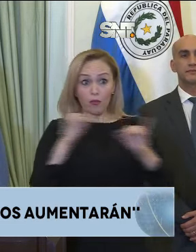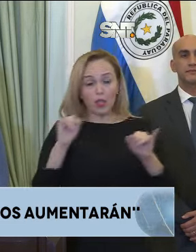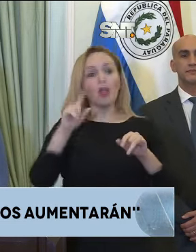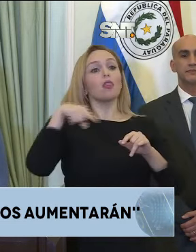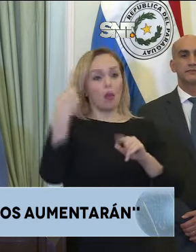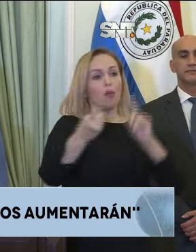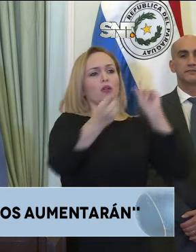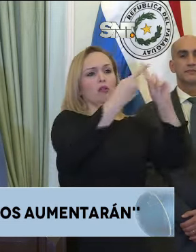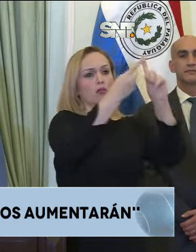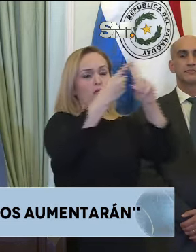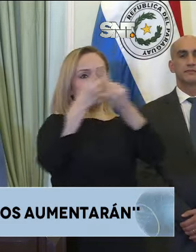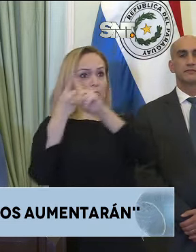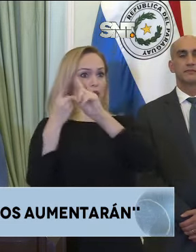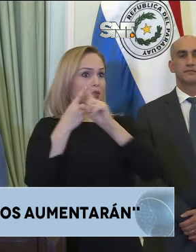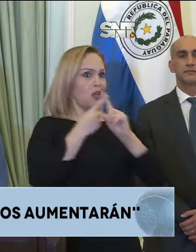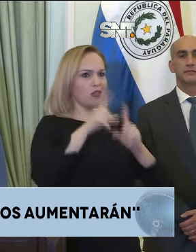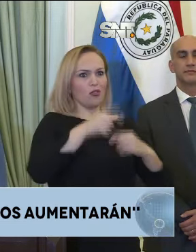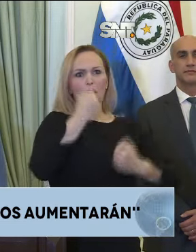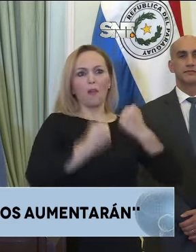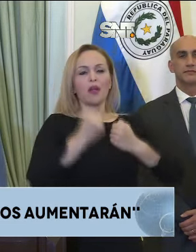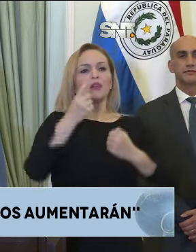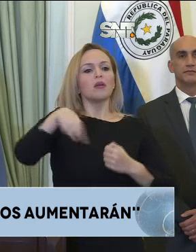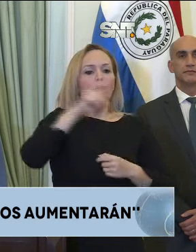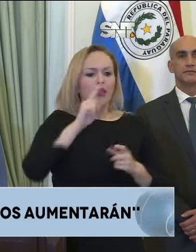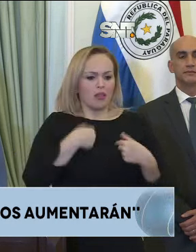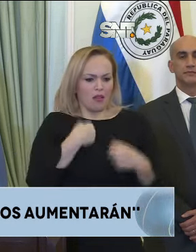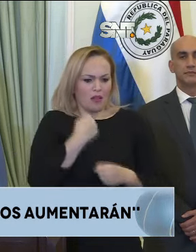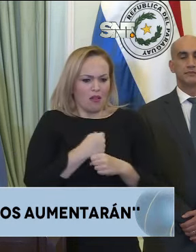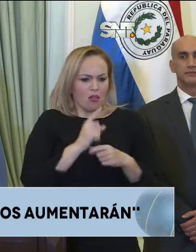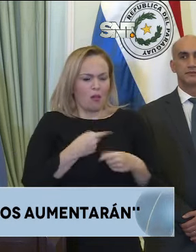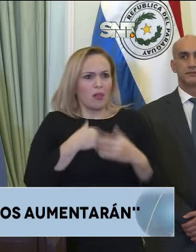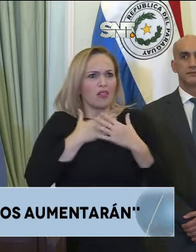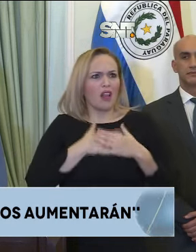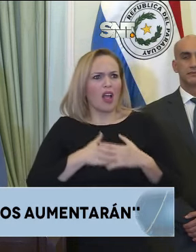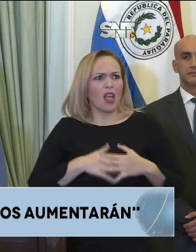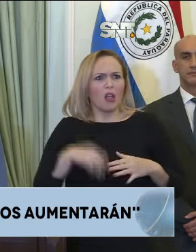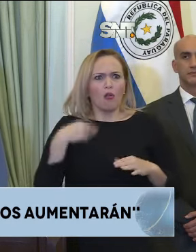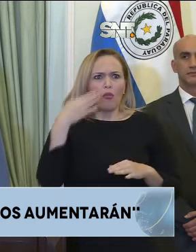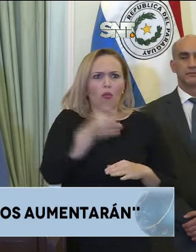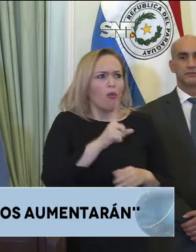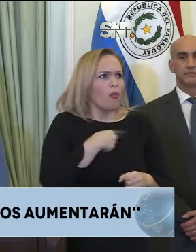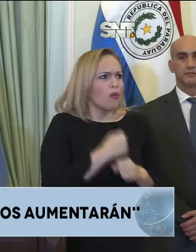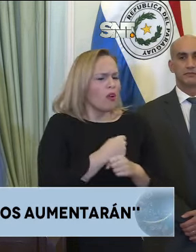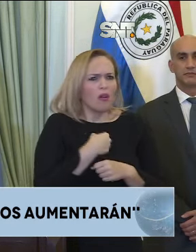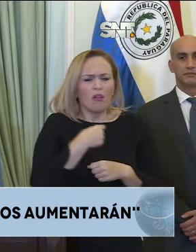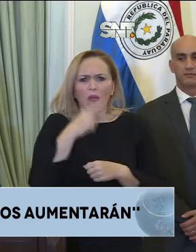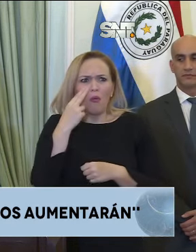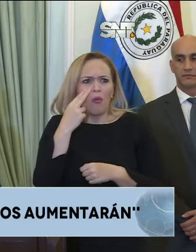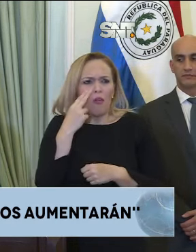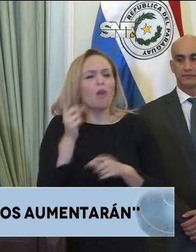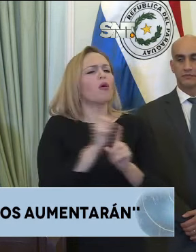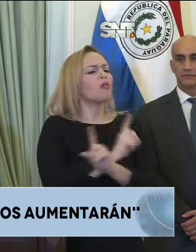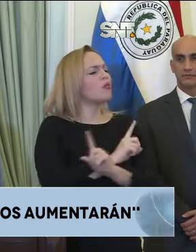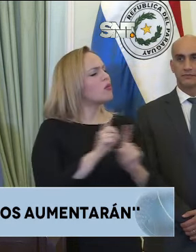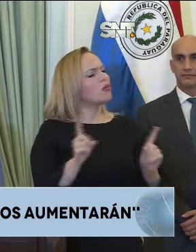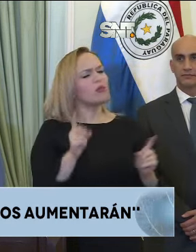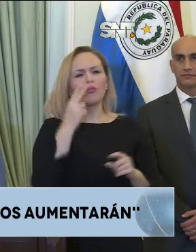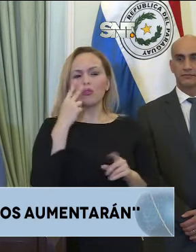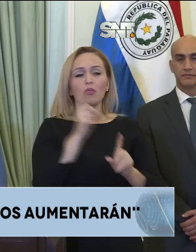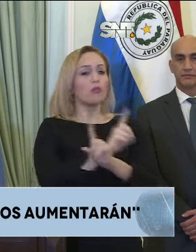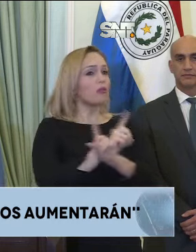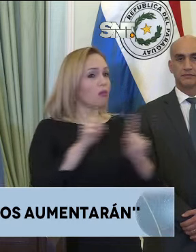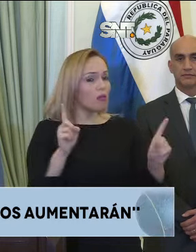algún tipo de instructivo para que, para la tranquilidad del propio trabajador también, de manera que pueda sentirse tranquilo y que el ministro le va a